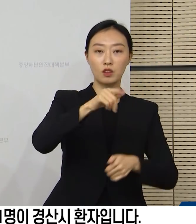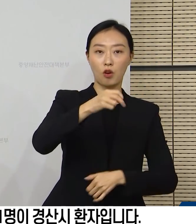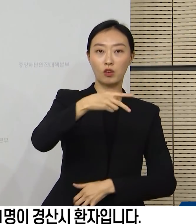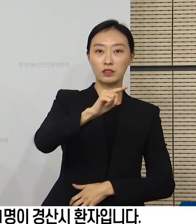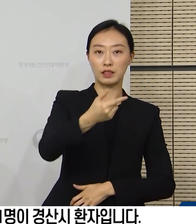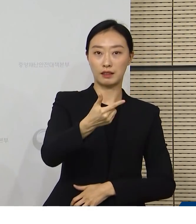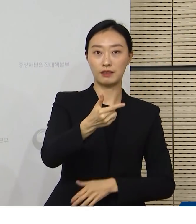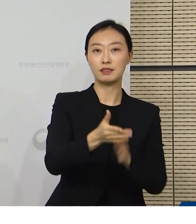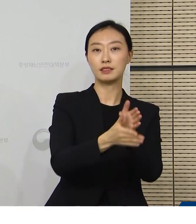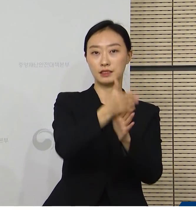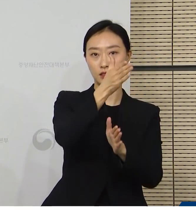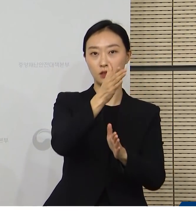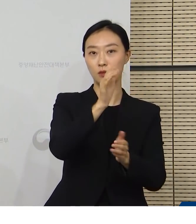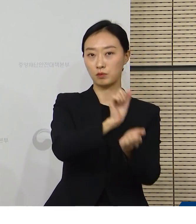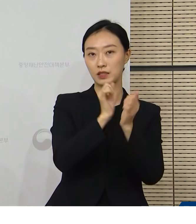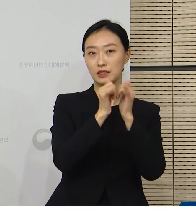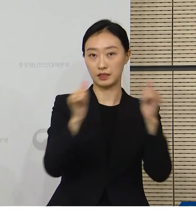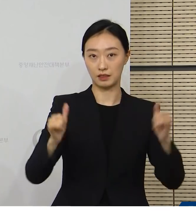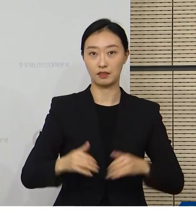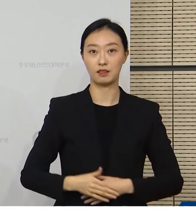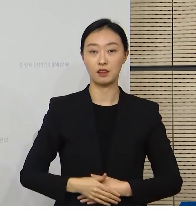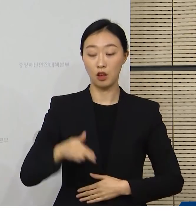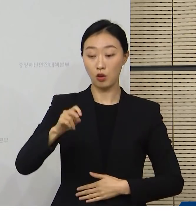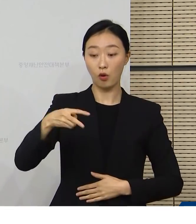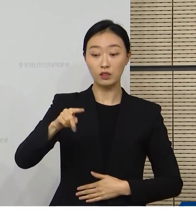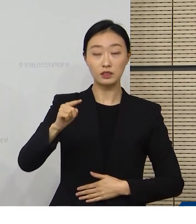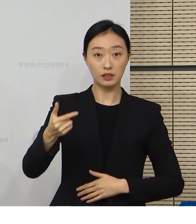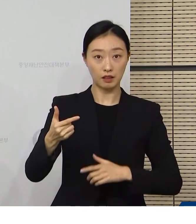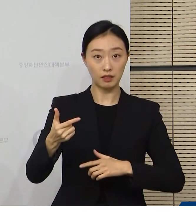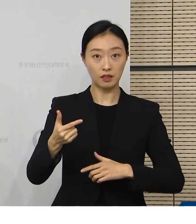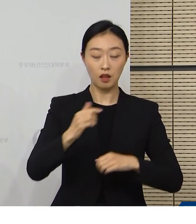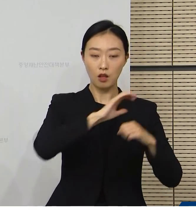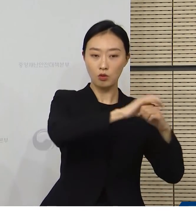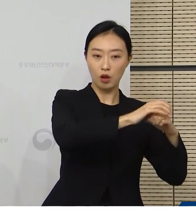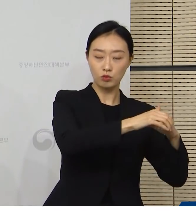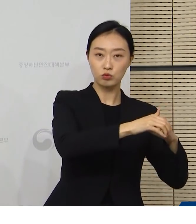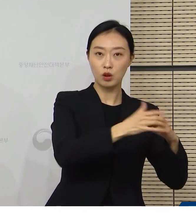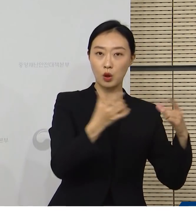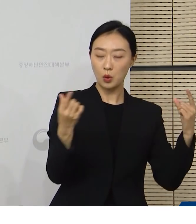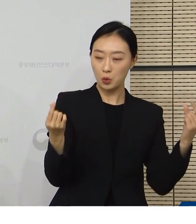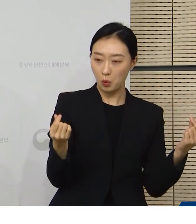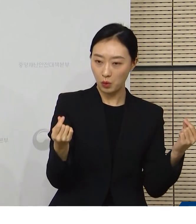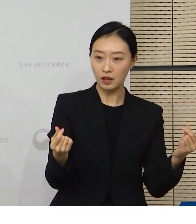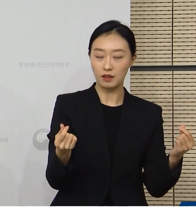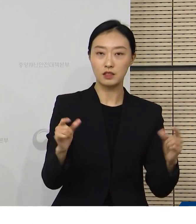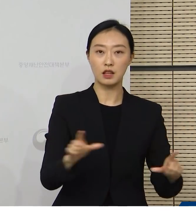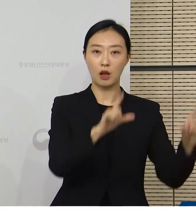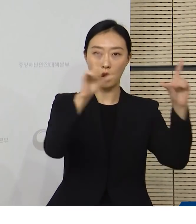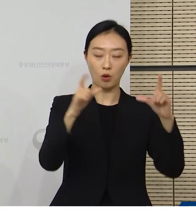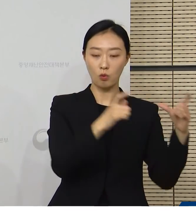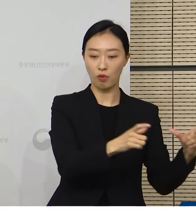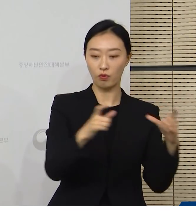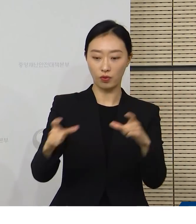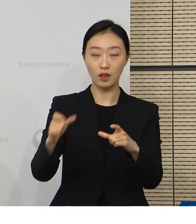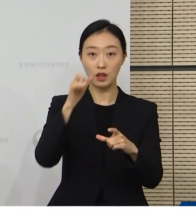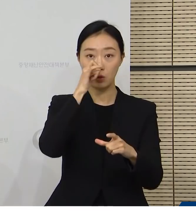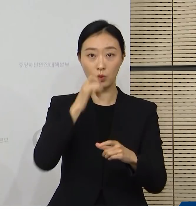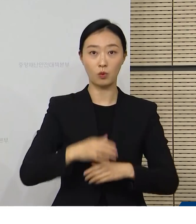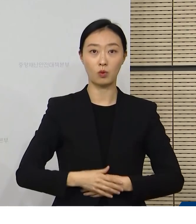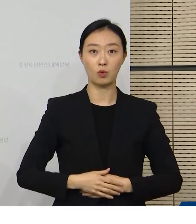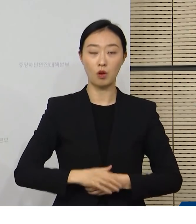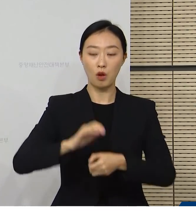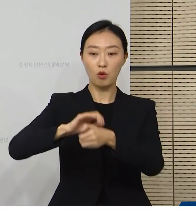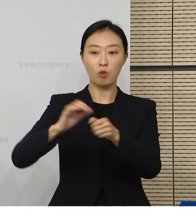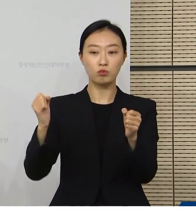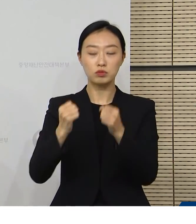환자입니다. 특히 경산시는 대구와 동일한 생활권에 해당되고 경북 신천지